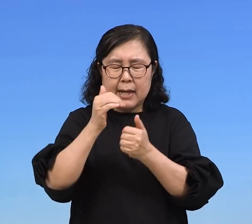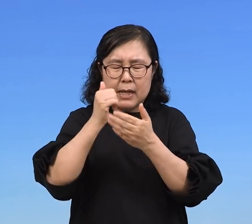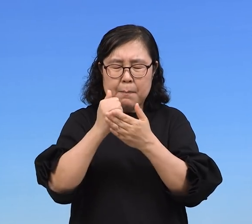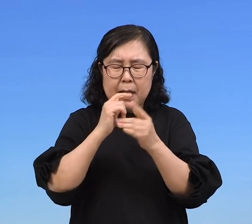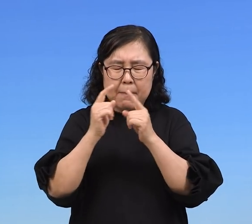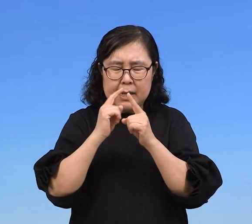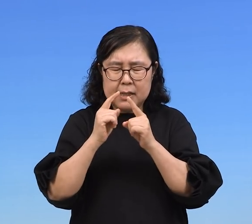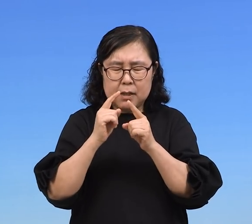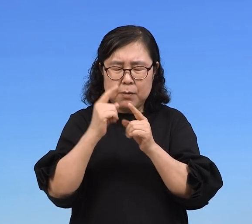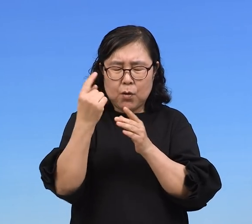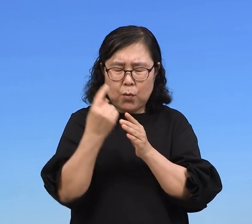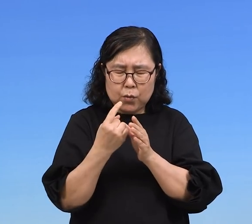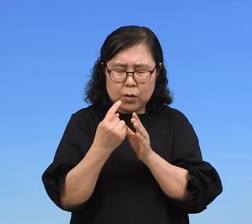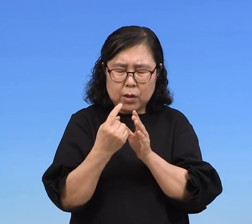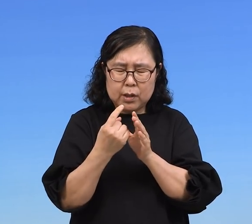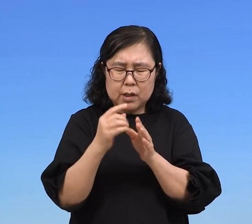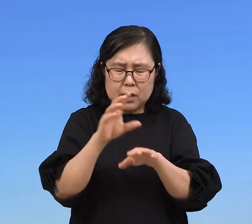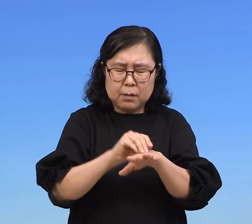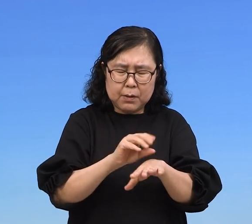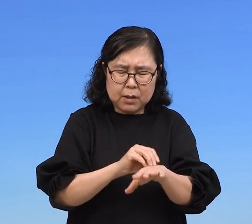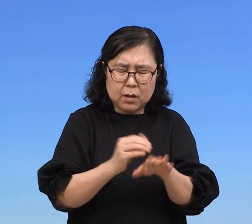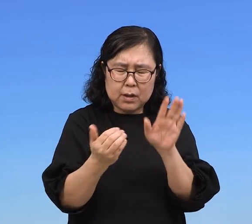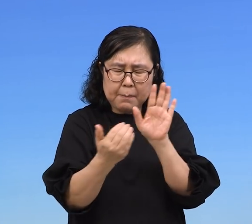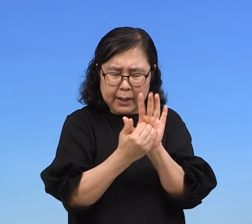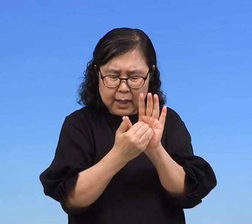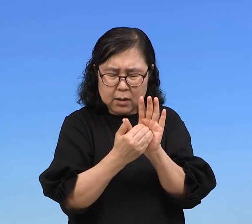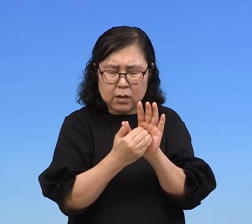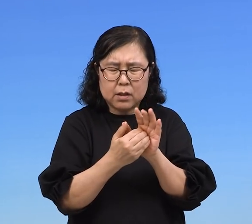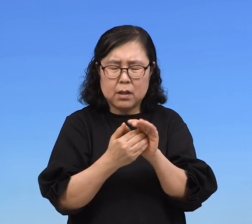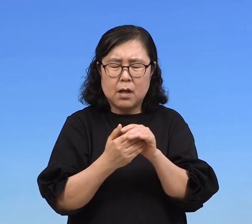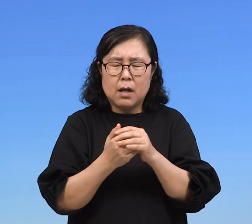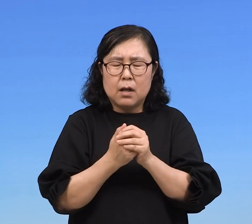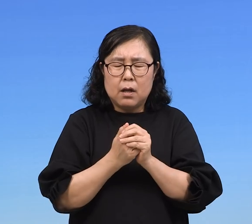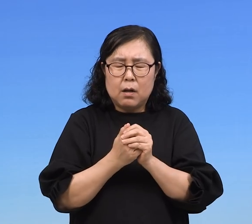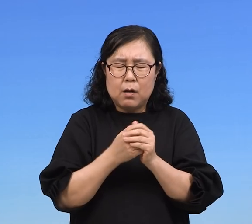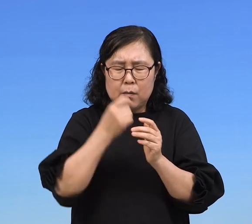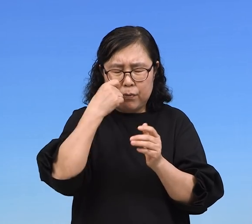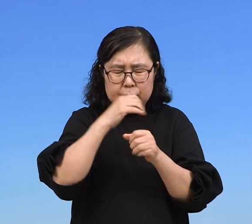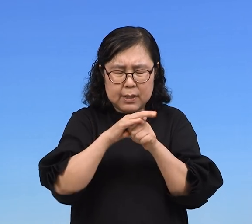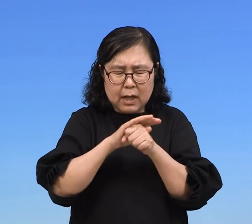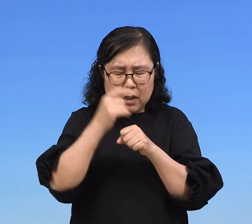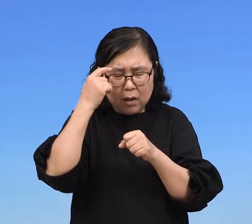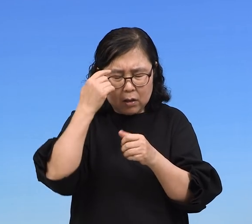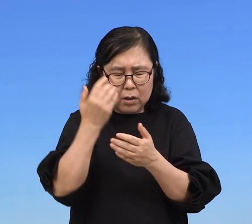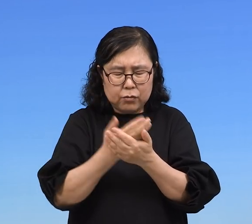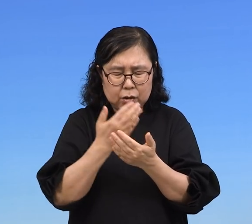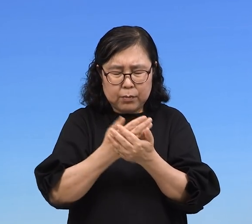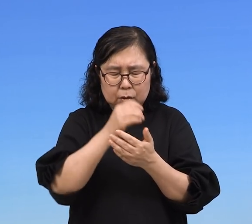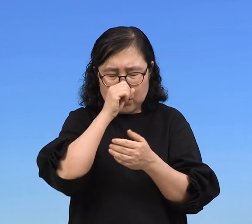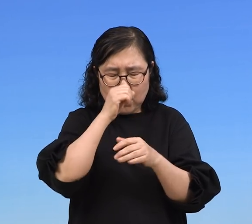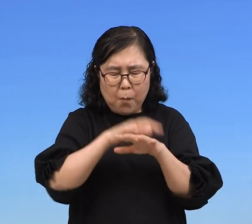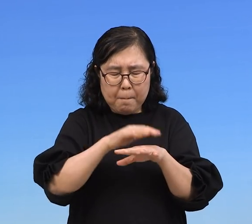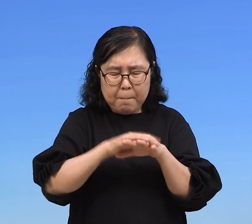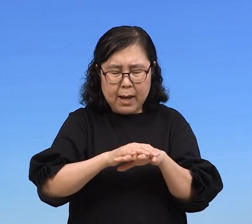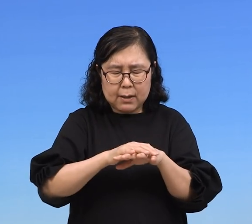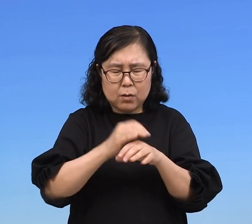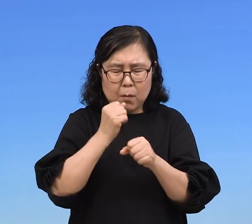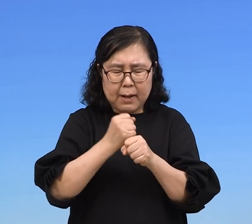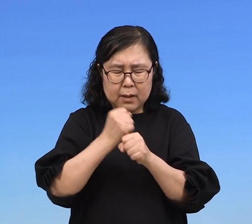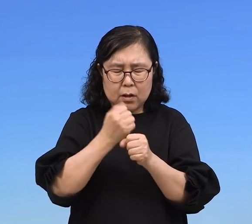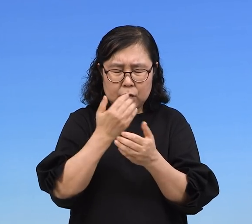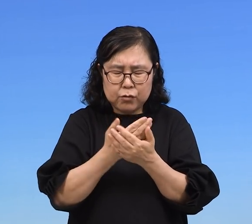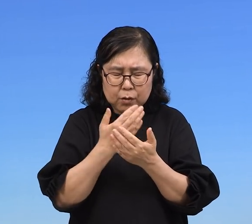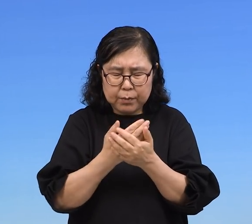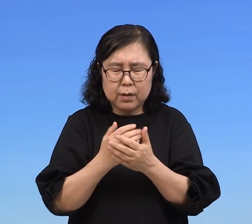들어오는 것을 방해하는 것 불쌍히 여겨주시기를 원합니다. 주의 성령으로 내 마음 주장하여 주님, 주시고 붙잡아 주시옵소서. 좋은 밭되기 그 놀라운